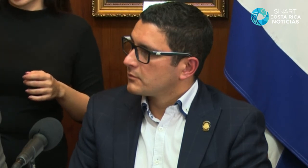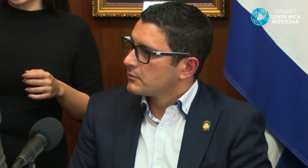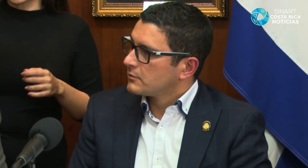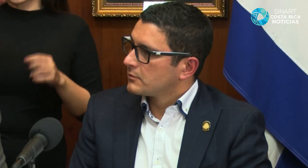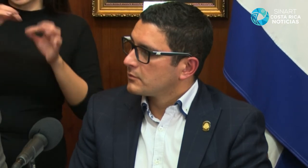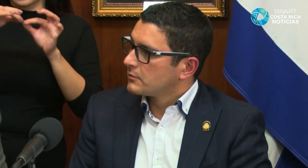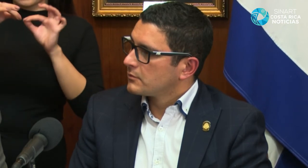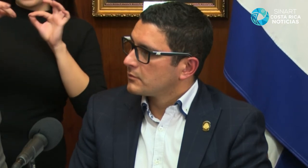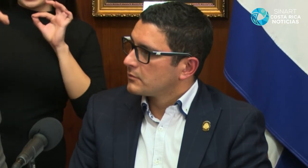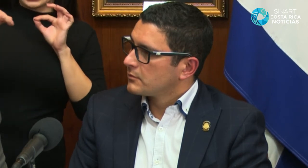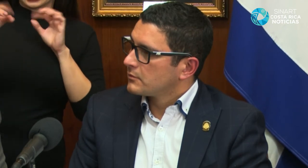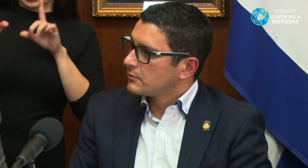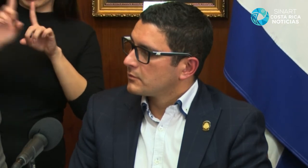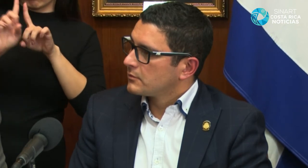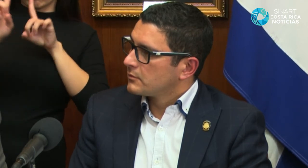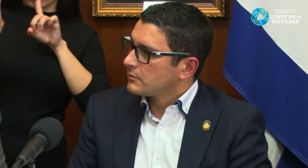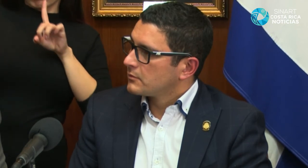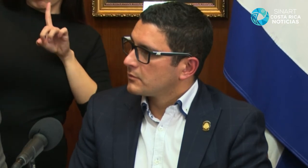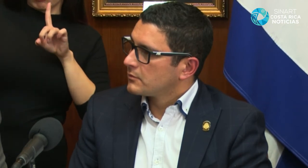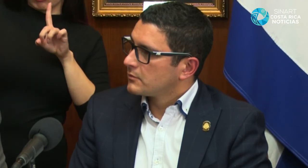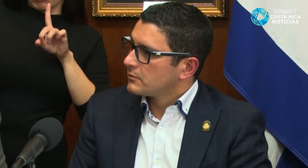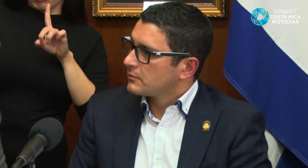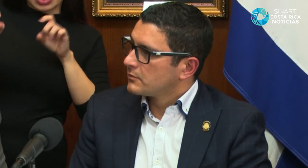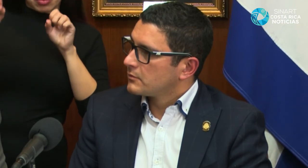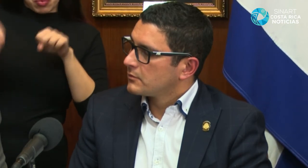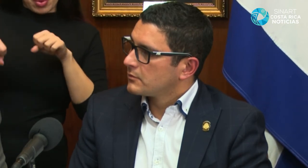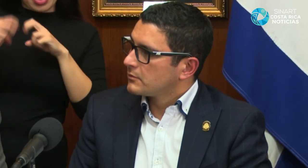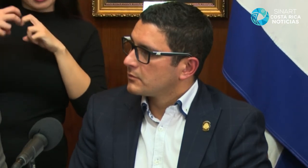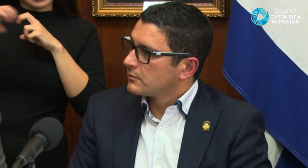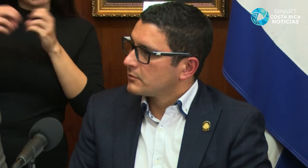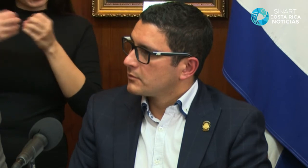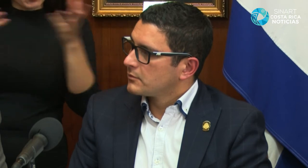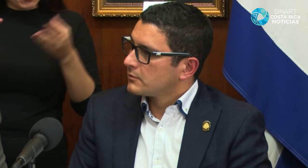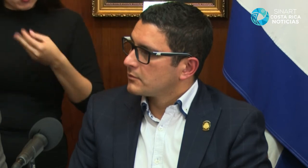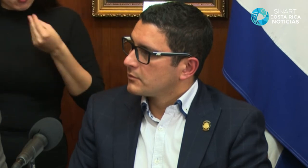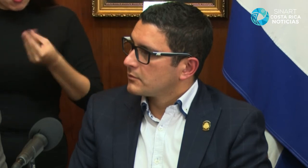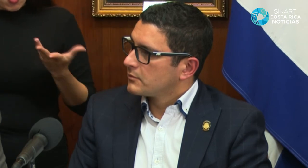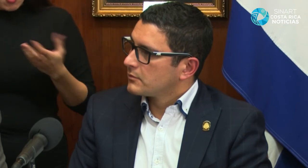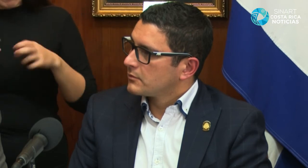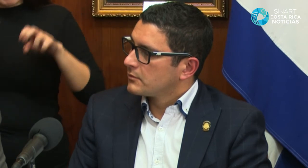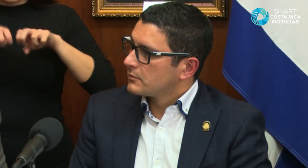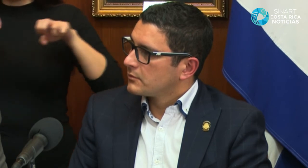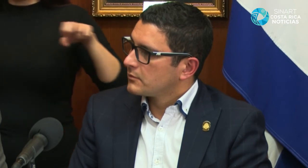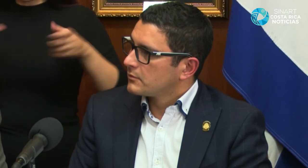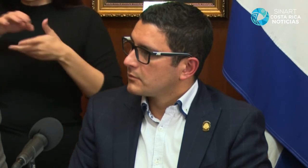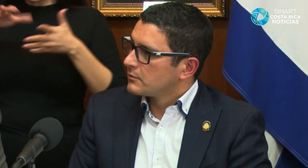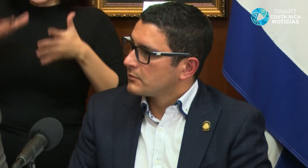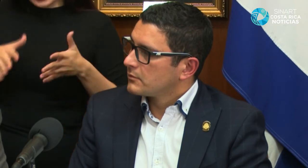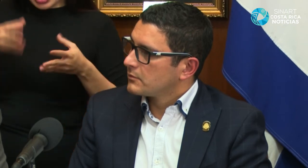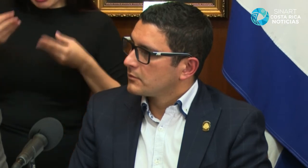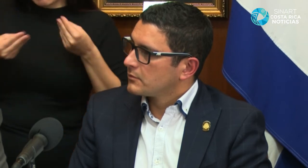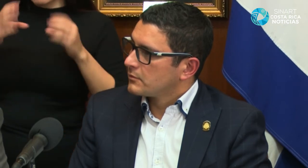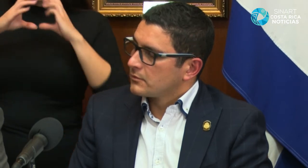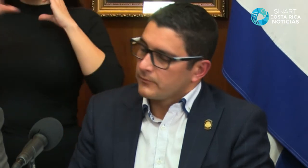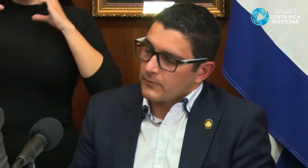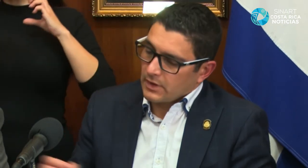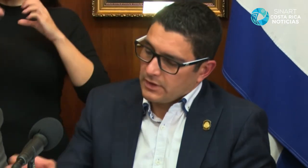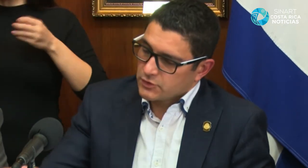metros, ¿puede ser posible eso en transporte público, en pupitres en escuelas, en los